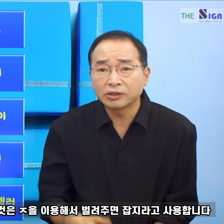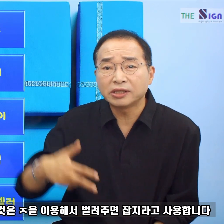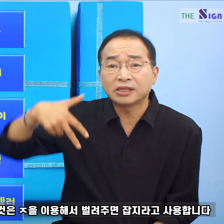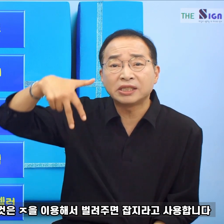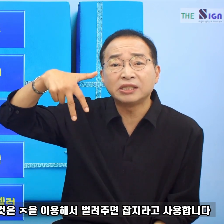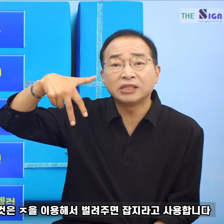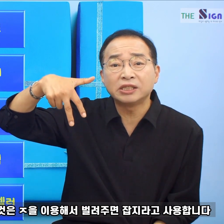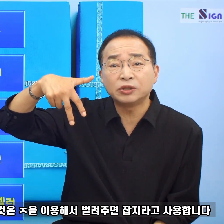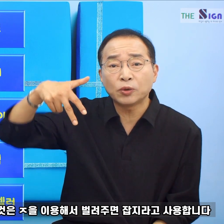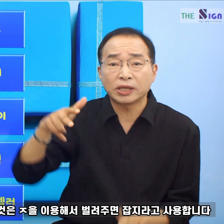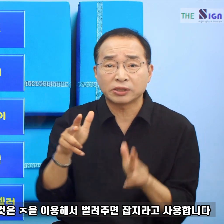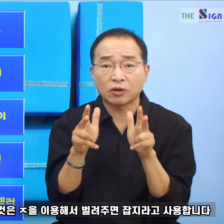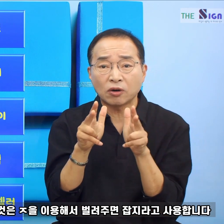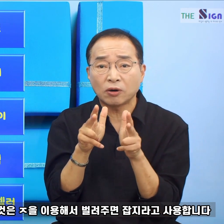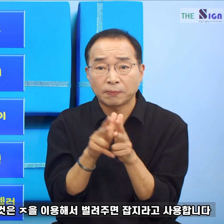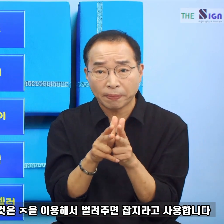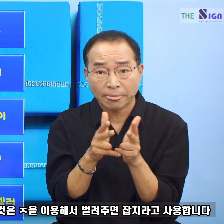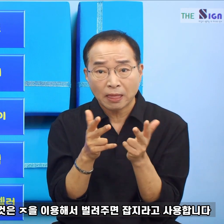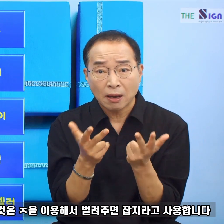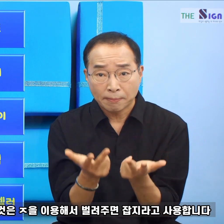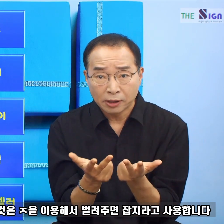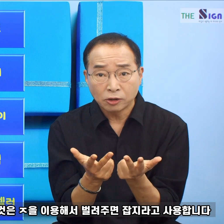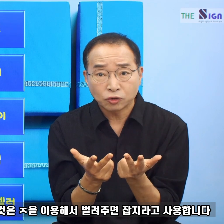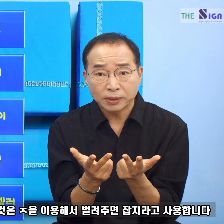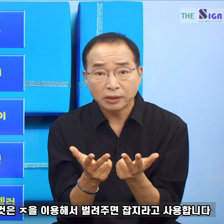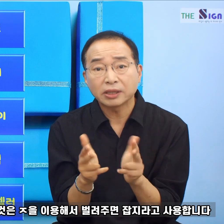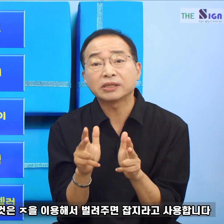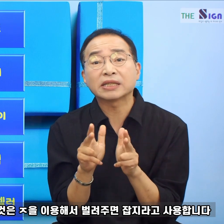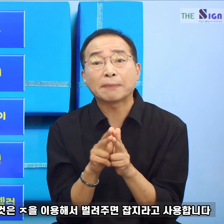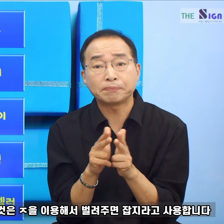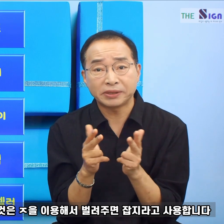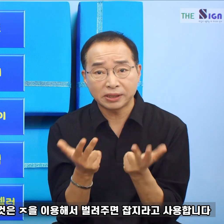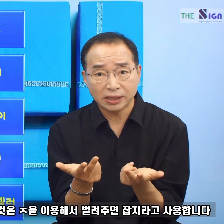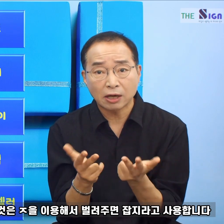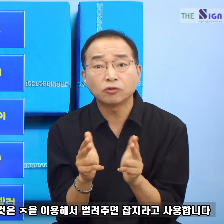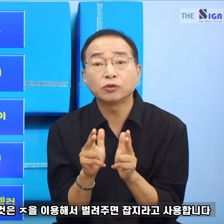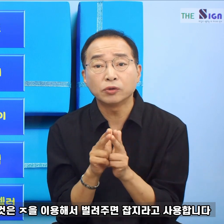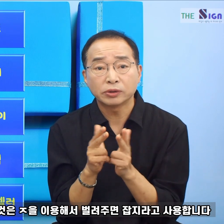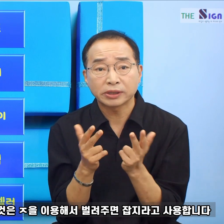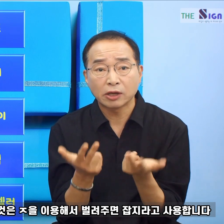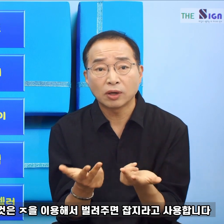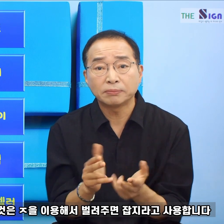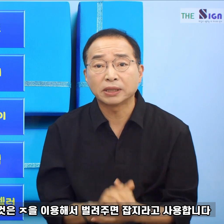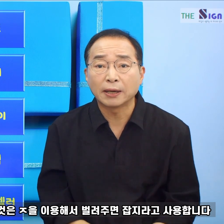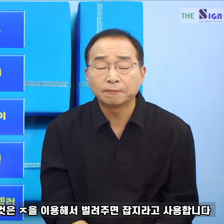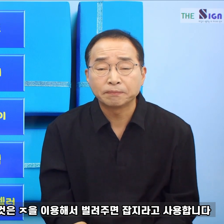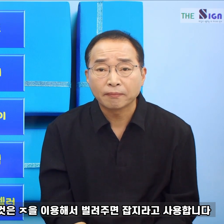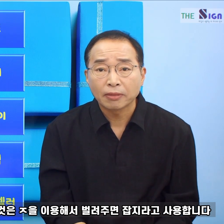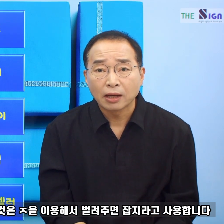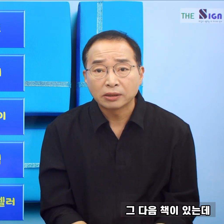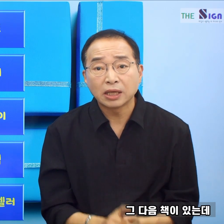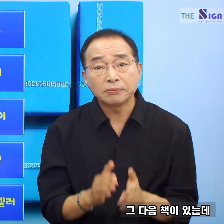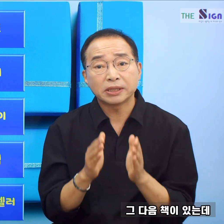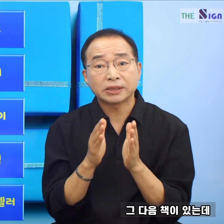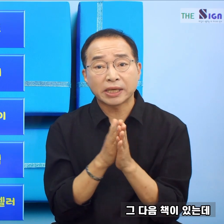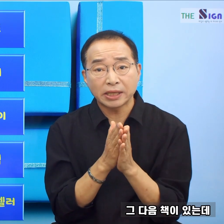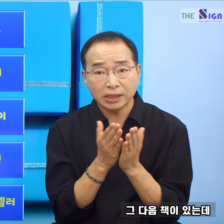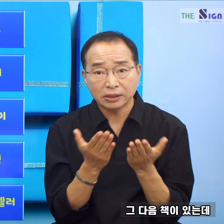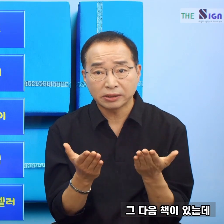이제 지읒을 이용해서 벌려주면 이게 잡지라고 사용을 합니다. 그 다음 이제 책이